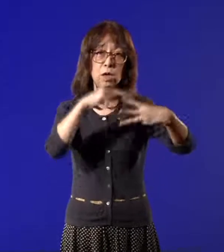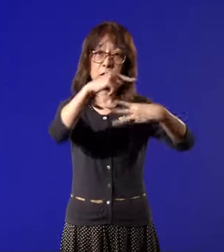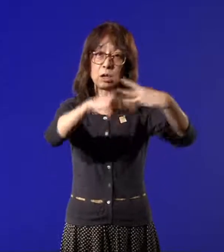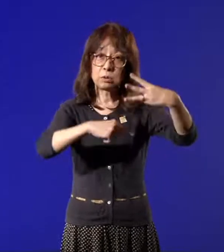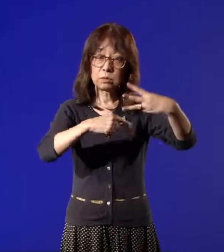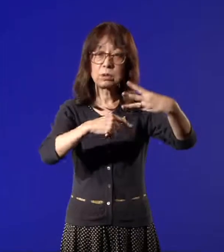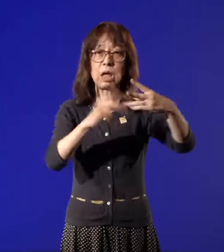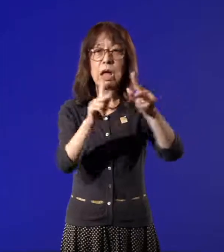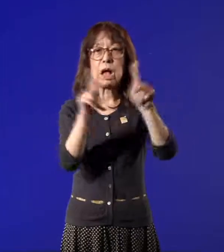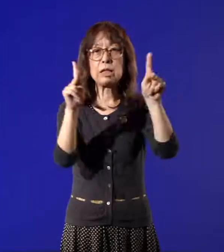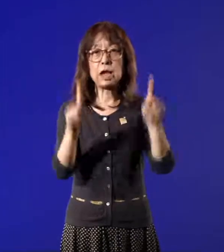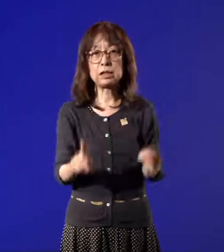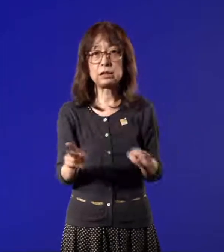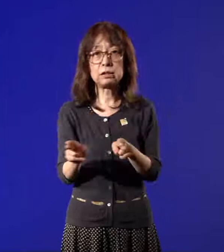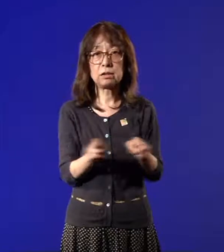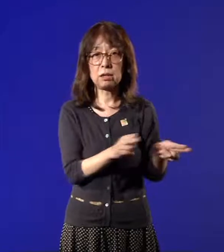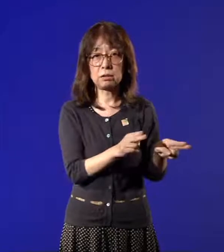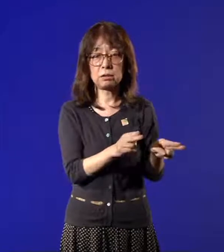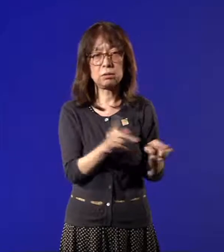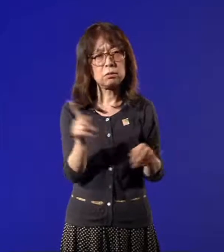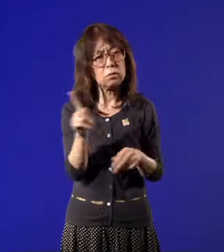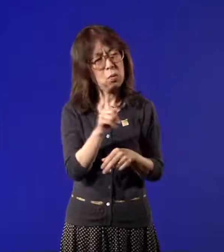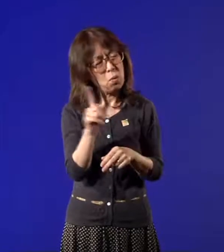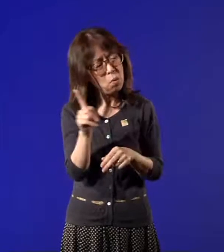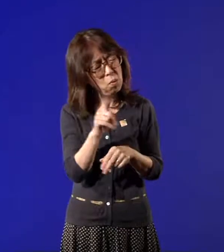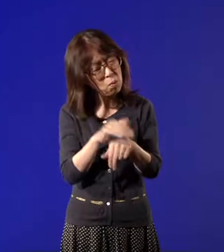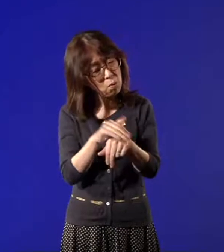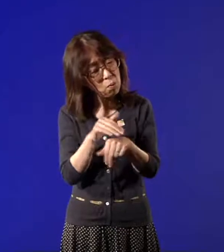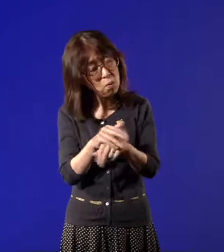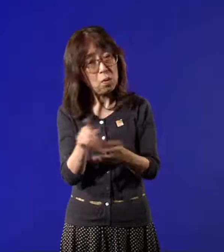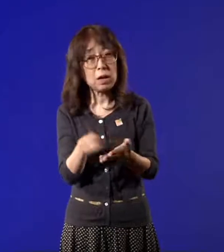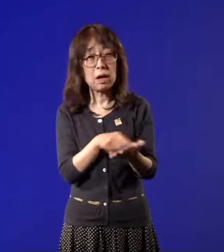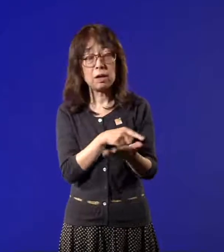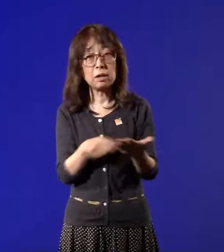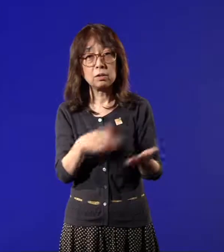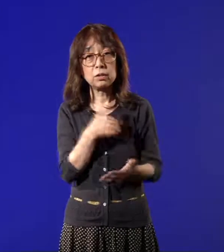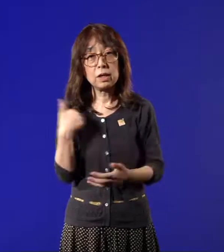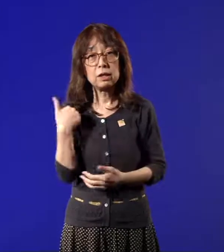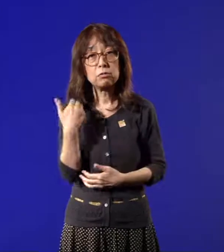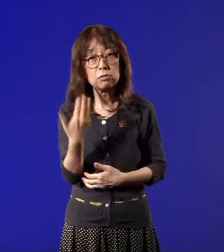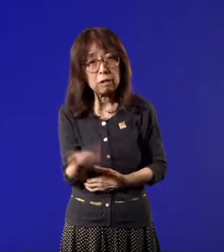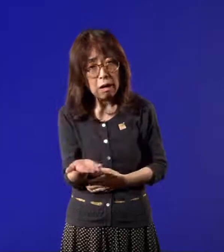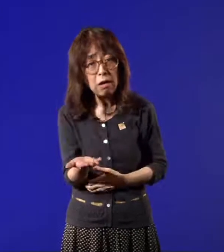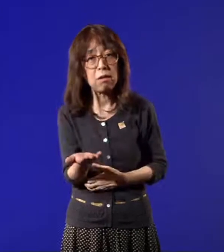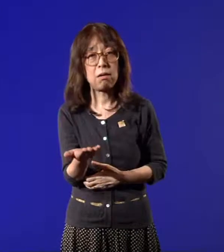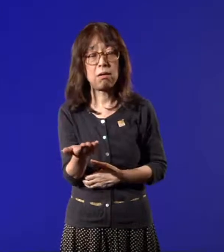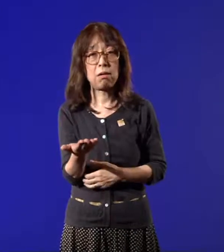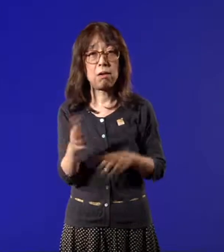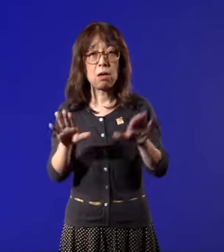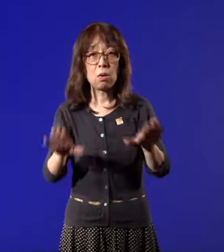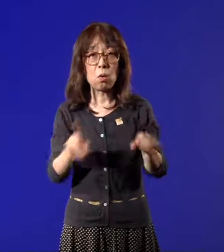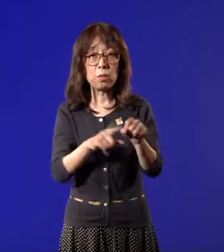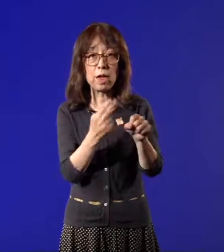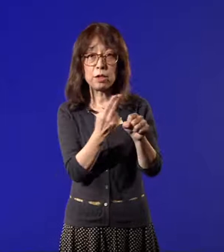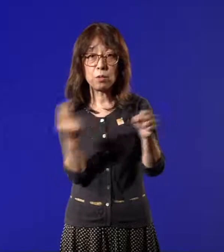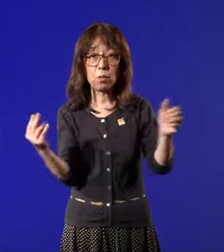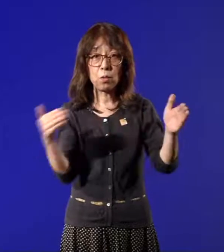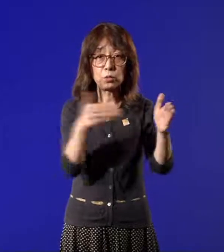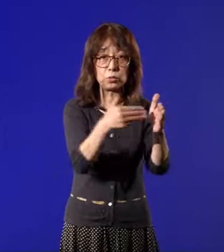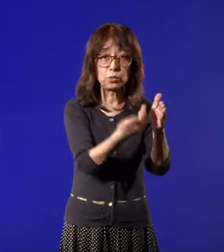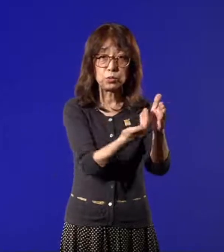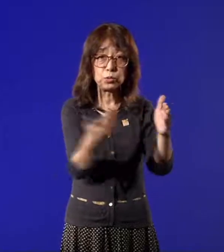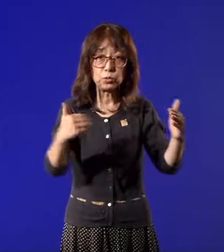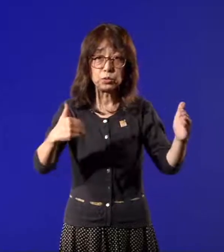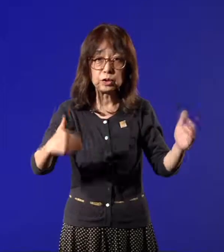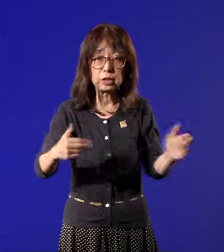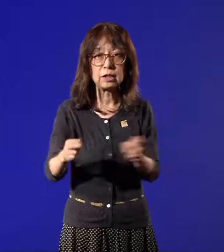理どのようにしていけば解決していけるのかということについて今年度中にですね整理をしていきたいというふう